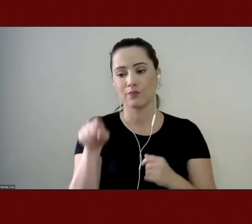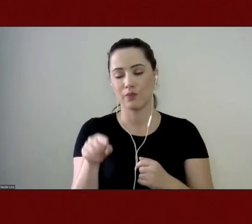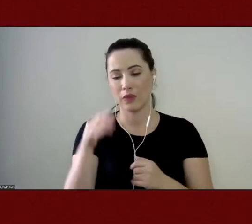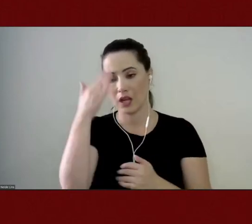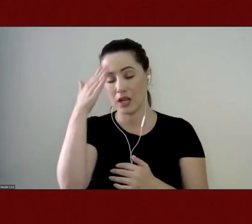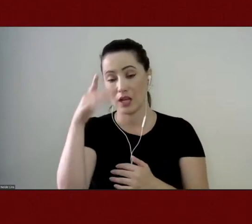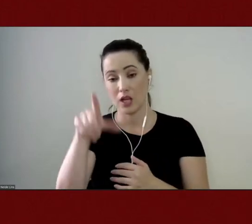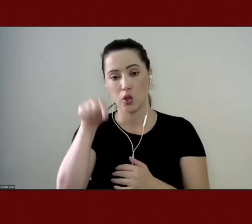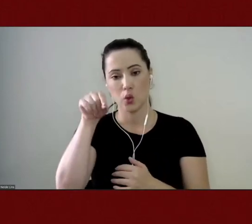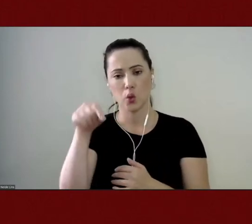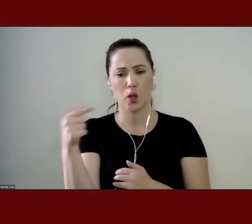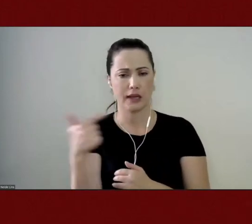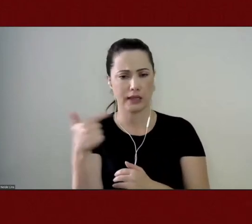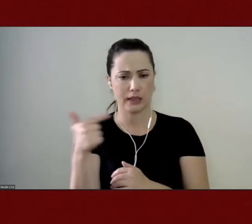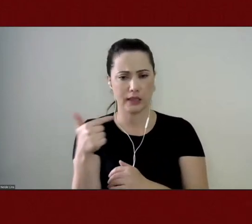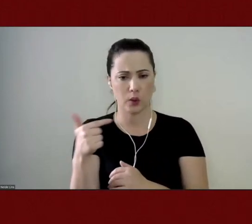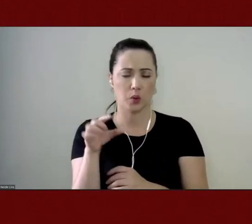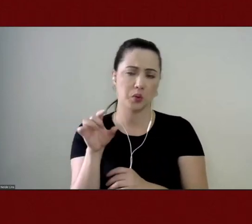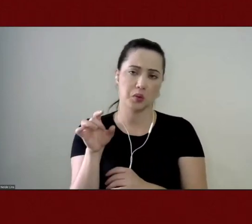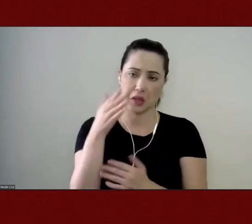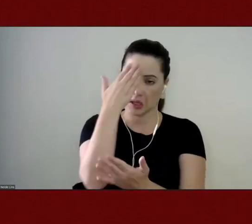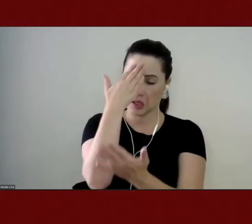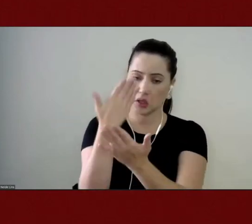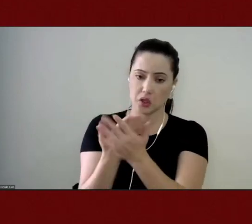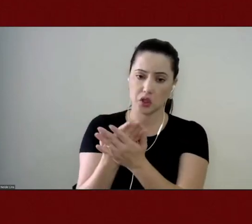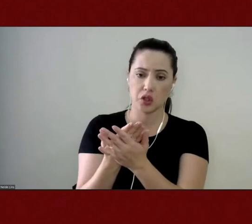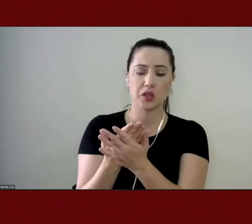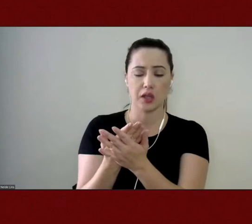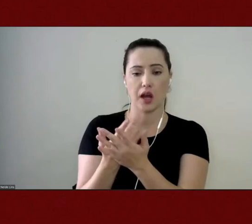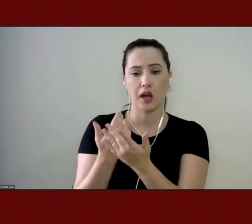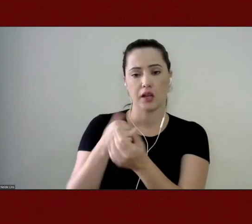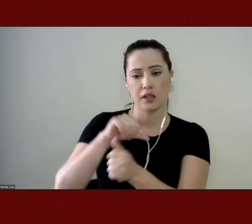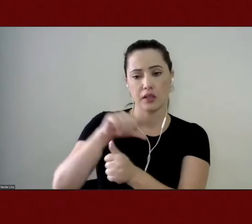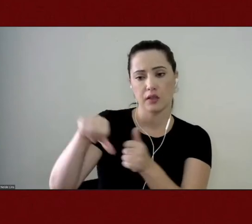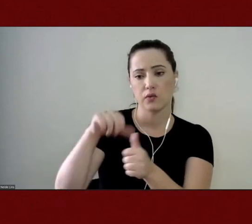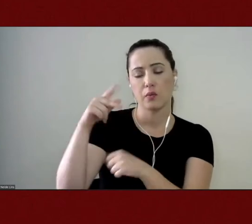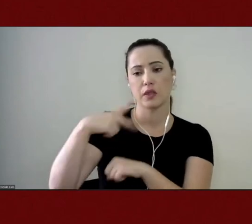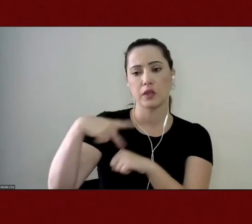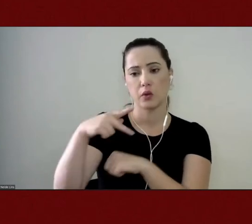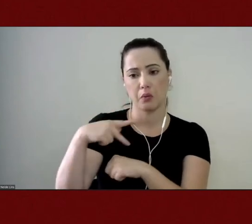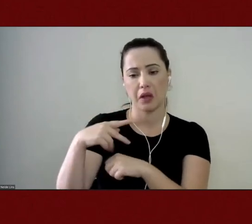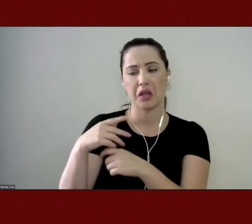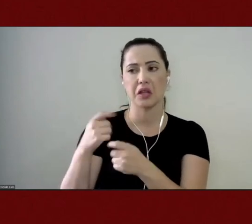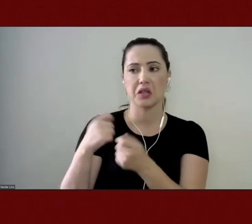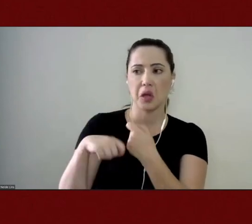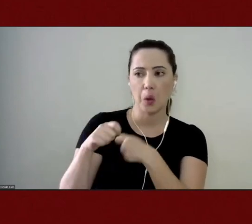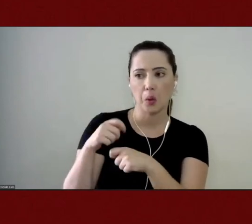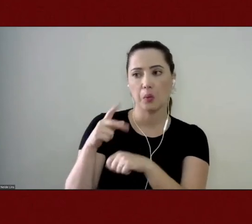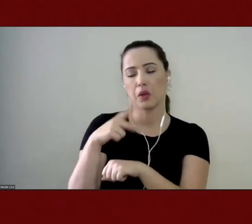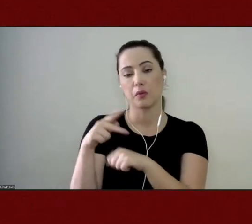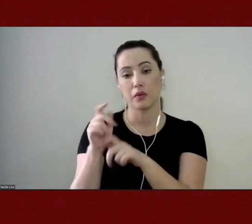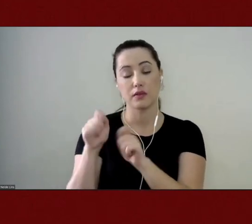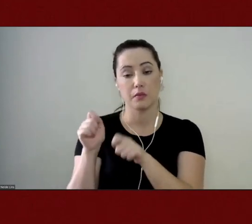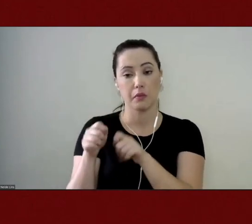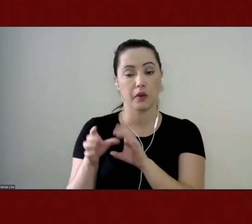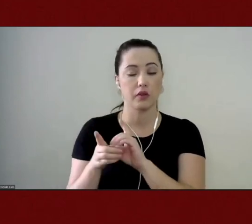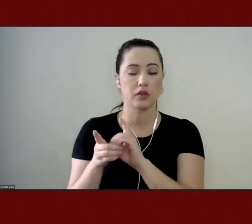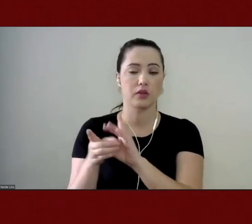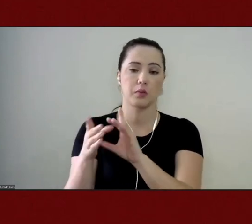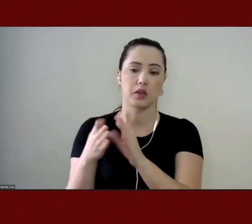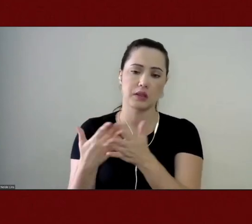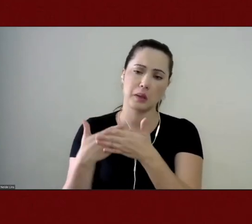na modernização do país e o desenvolvimento econômico, que poderão trazer um desenvolvimento democrático e a